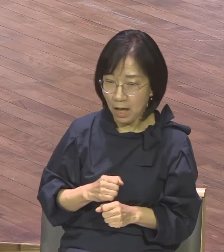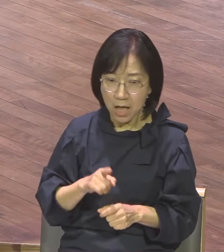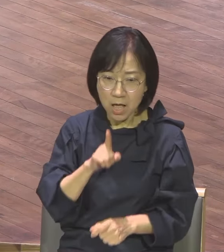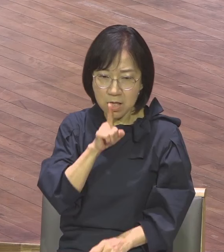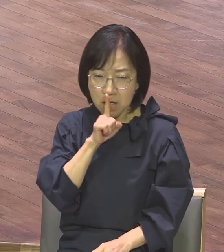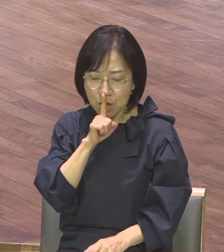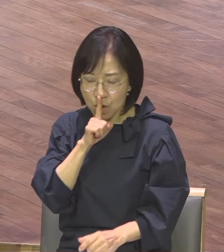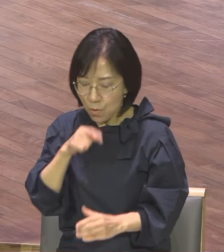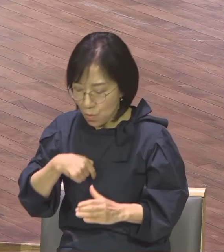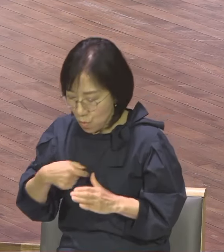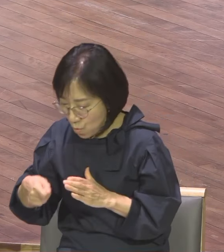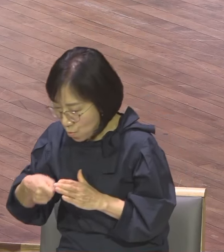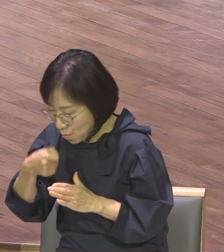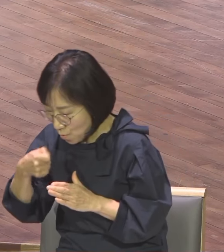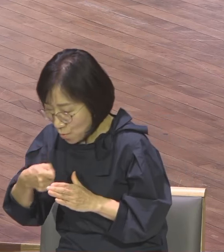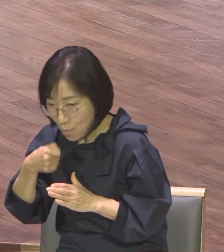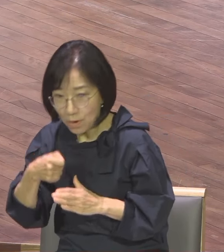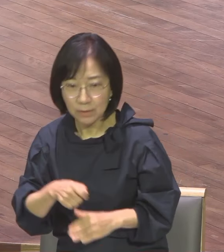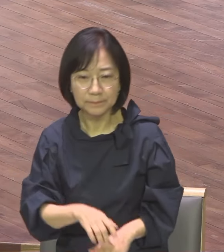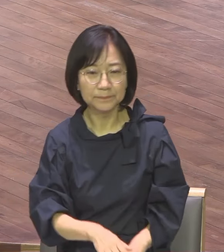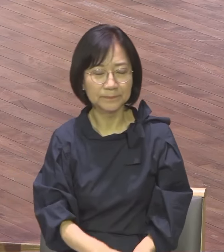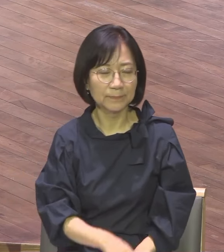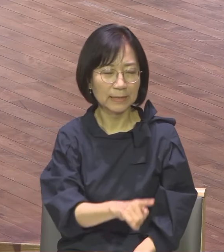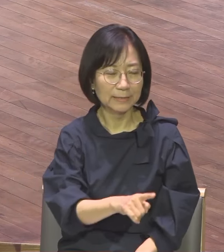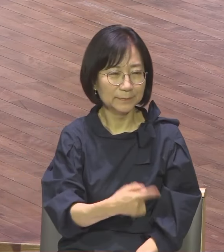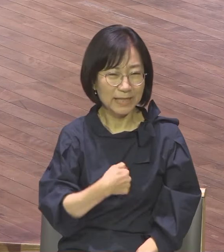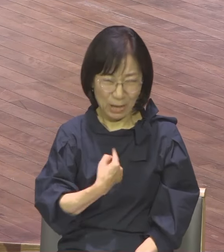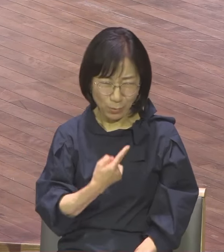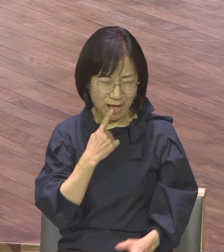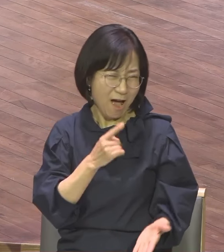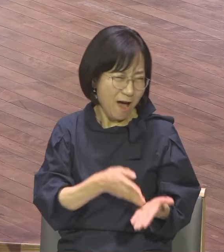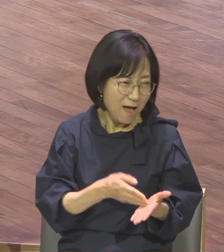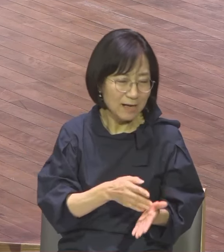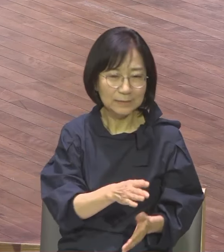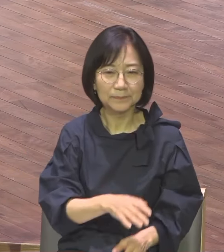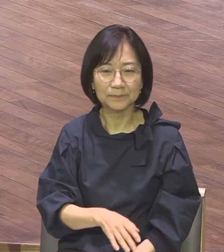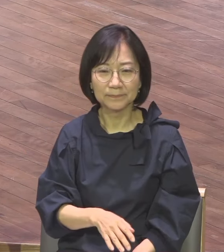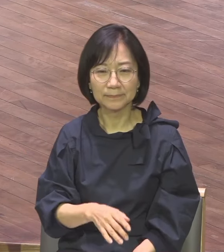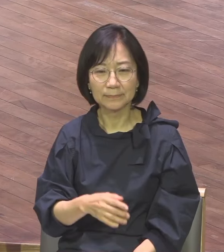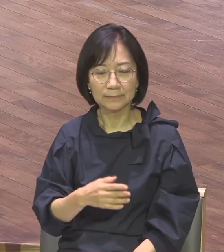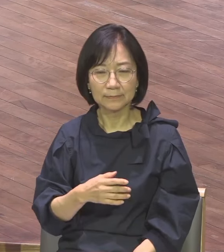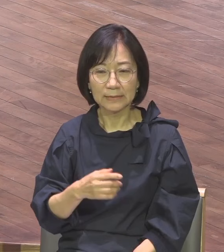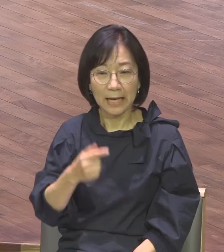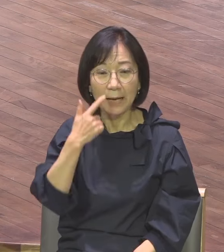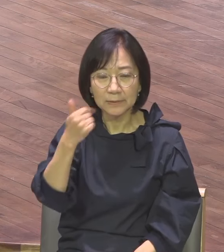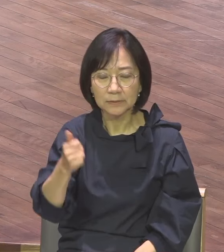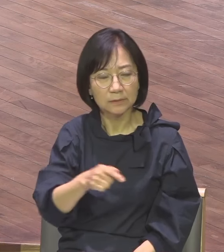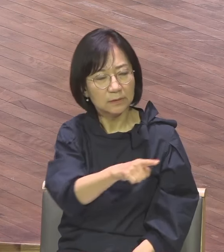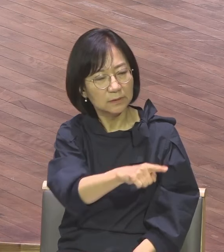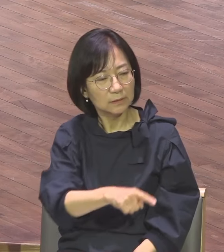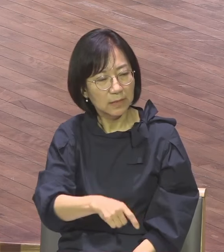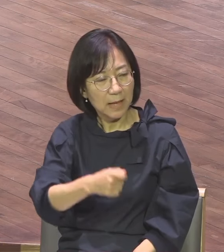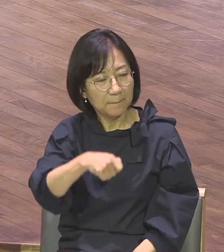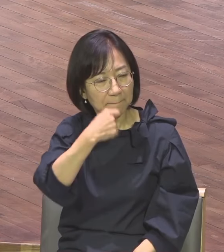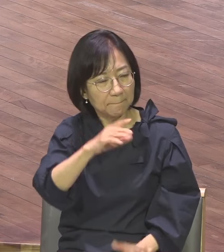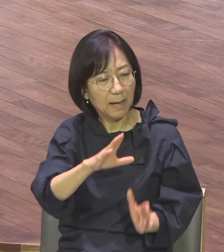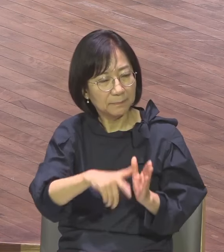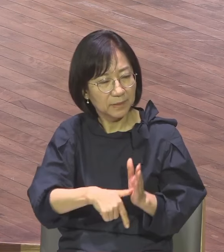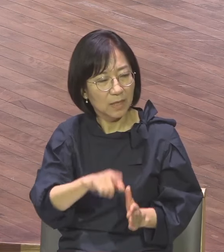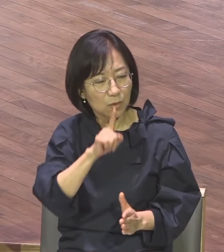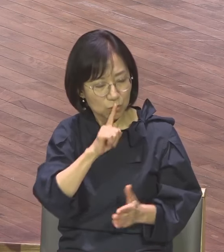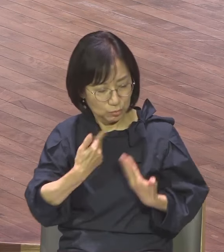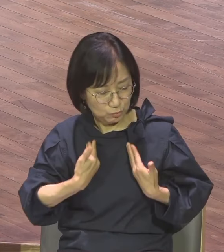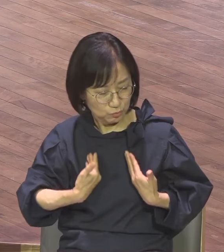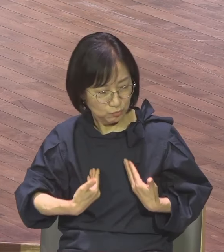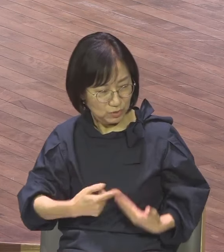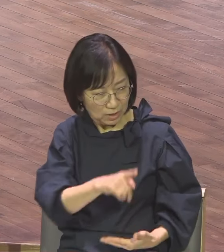그 내가 혼자 막 떠드니까 장인이 견디다 못해서 할 말이 자네는 밥 먹을 때 그래 말을 하냐. 내가 신경질 나가지고 밥 먹을 때